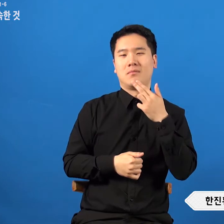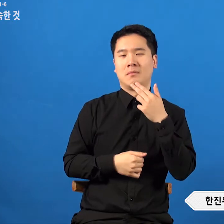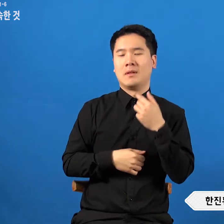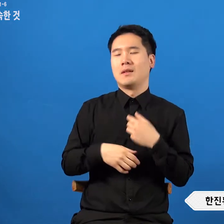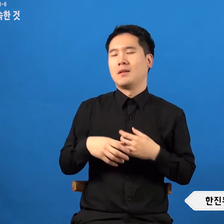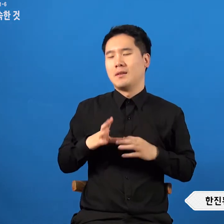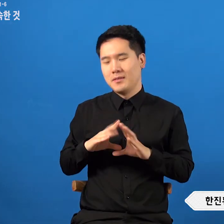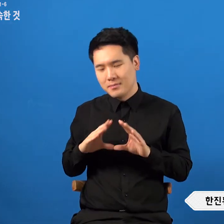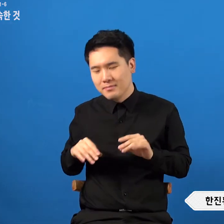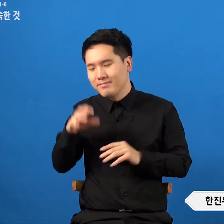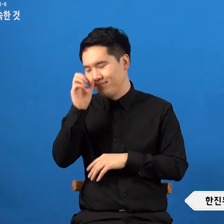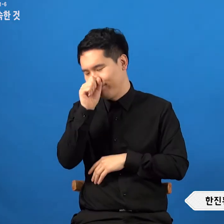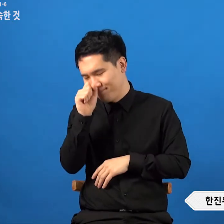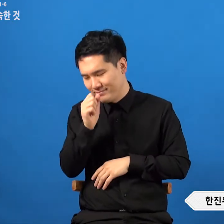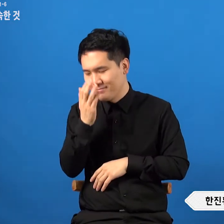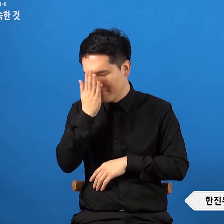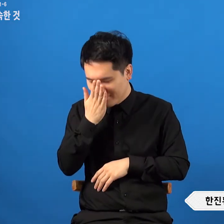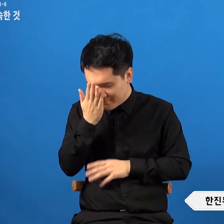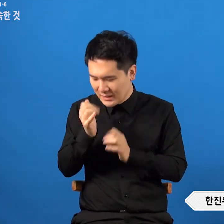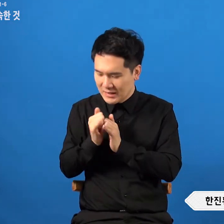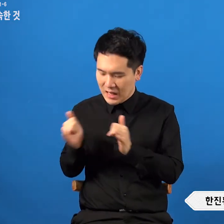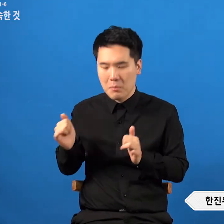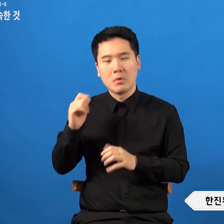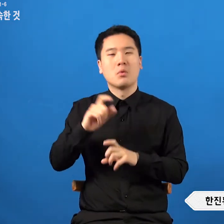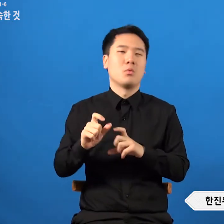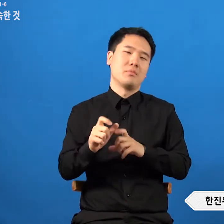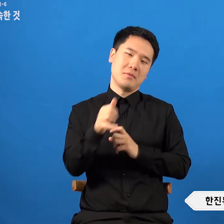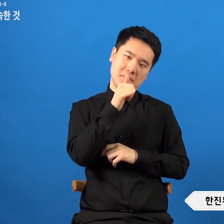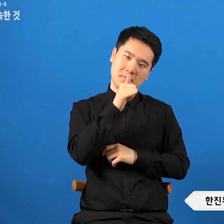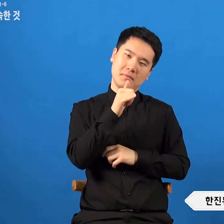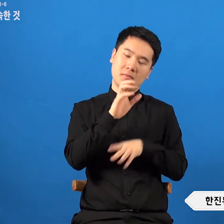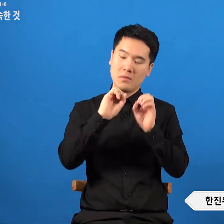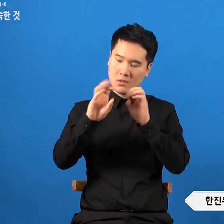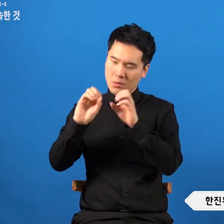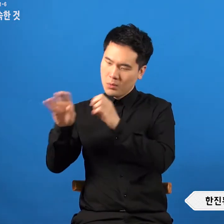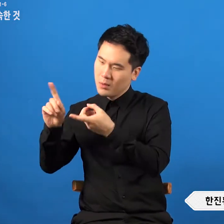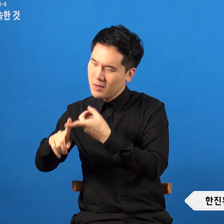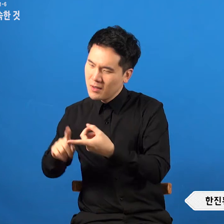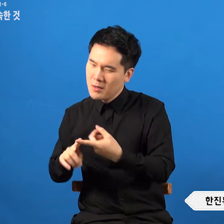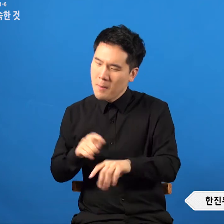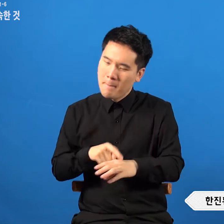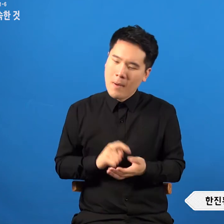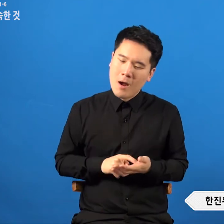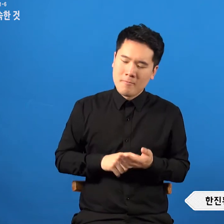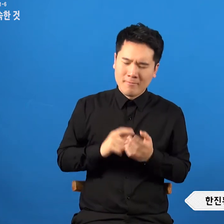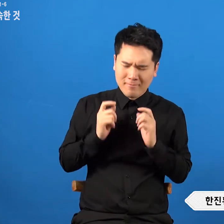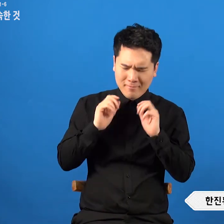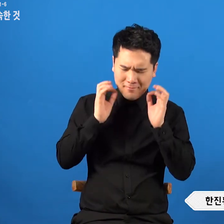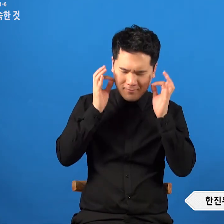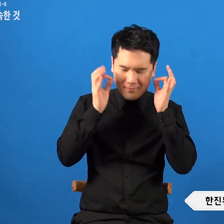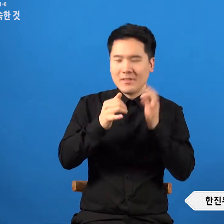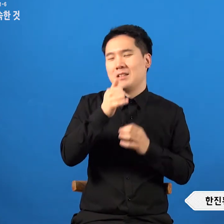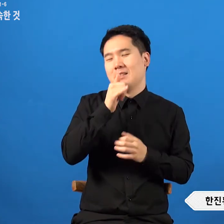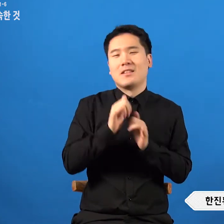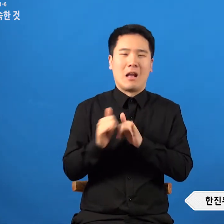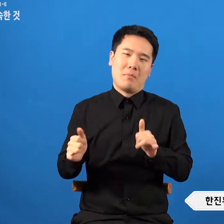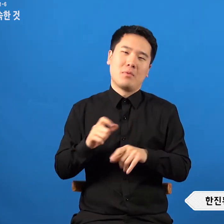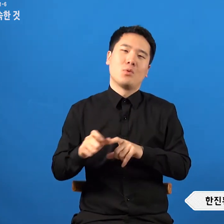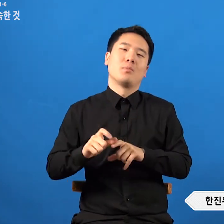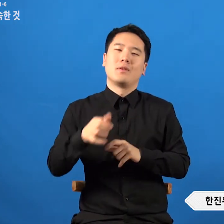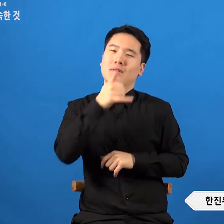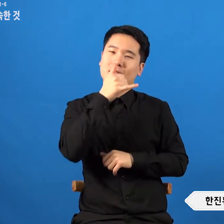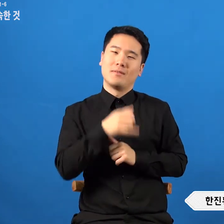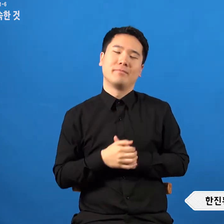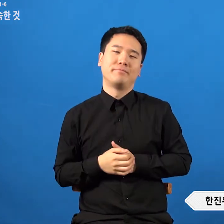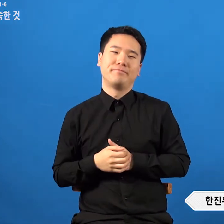꼭 그런 고민을 합니다. 선교에 대해서 마음이 간절한 사람들이 꼭 그런 고민을 합니다.